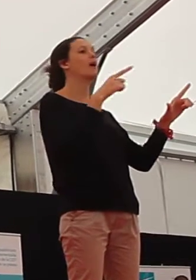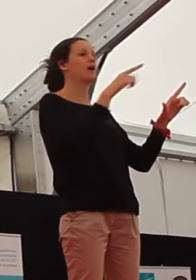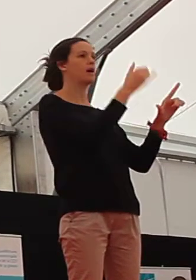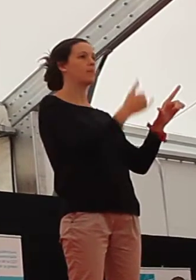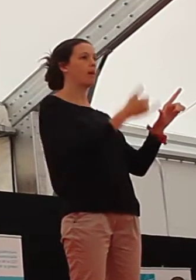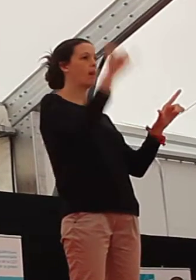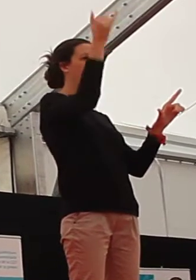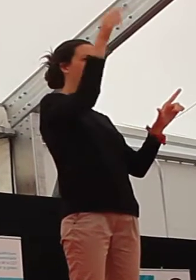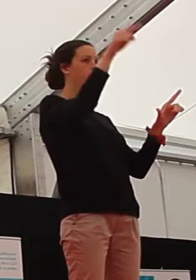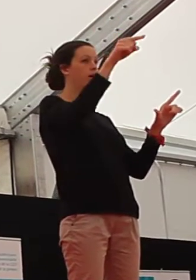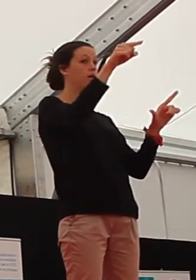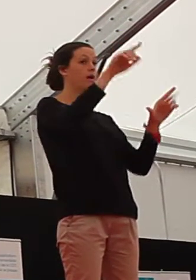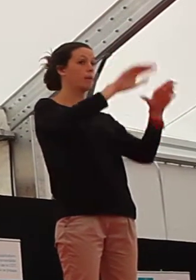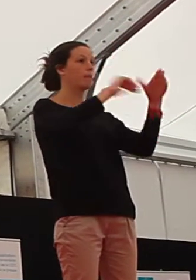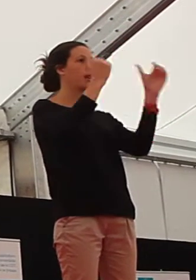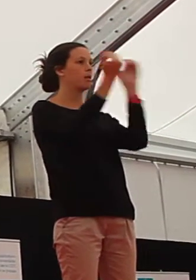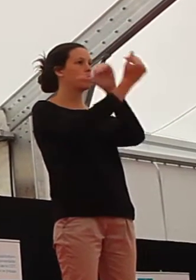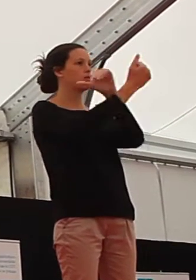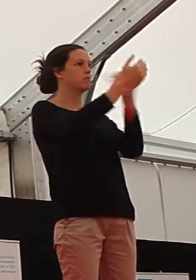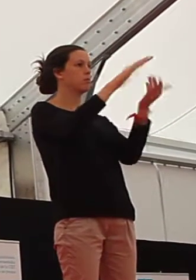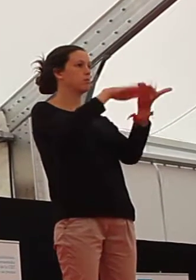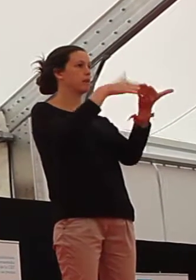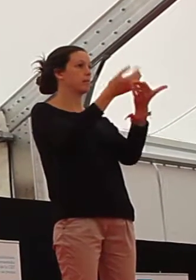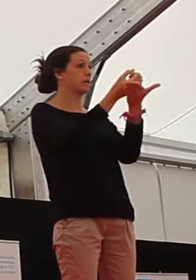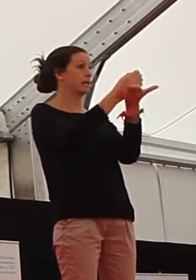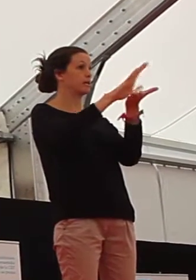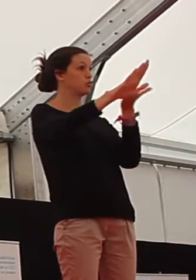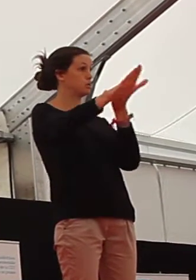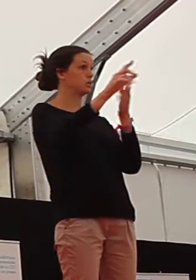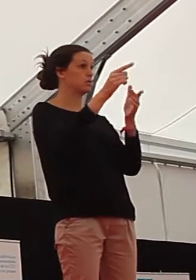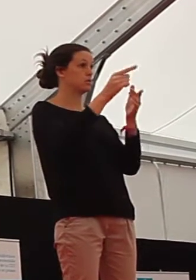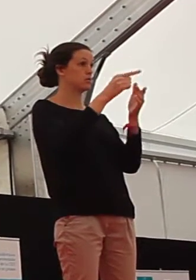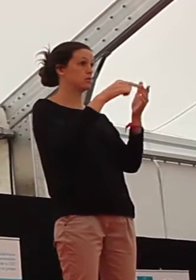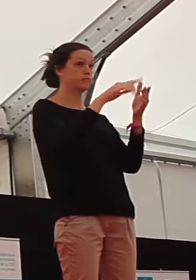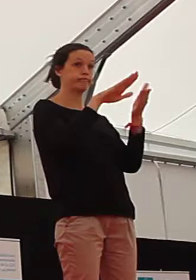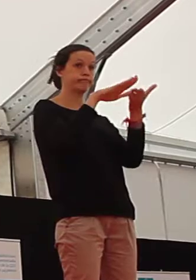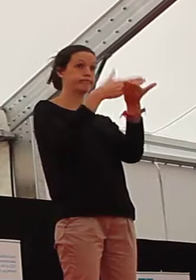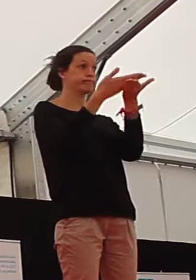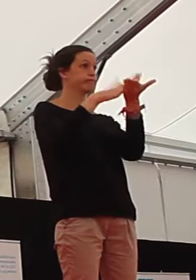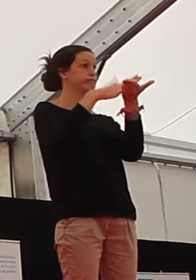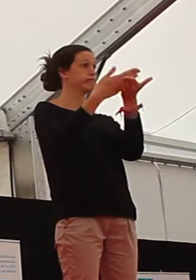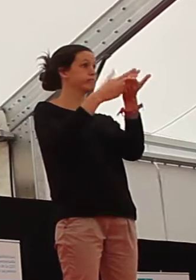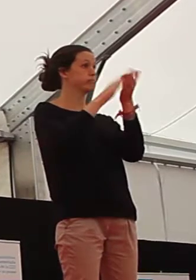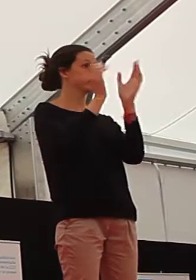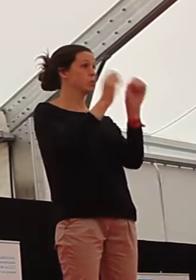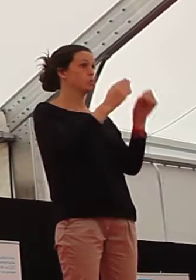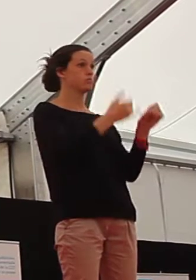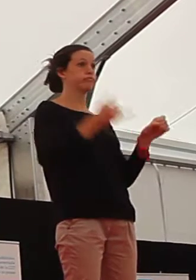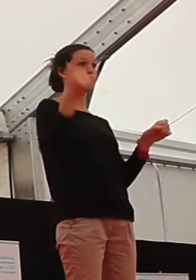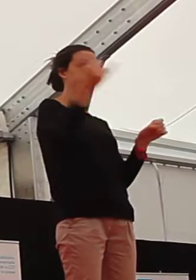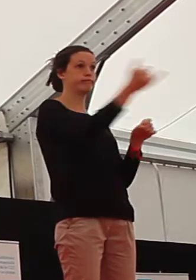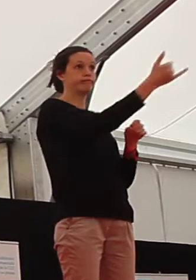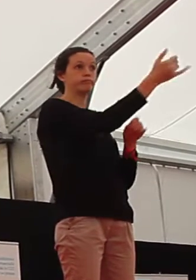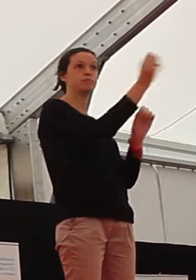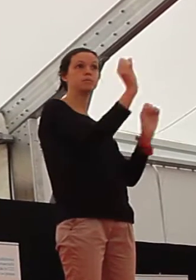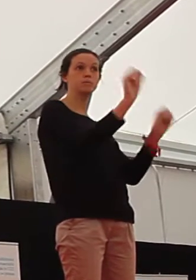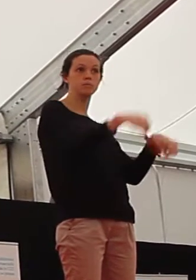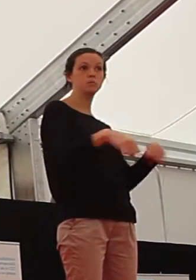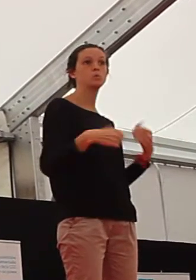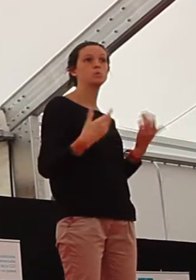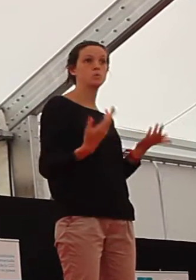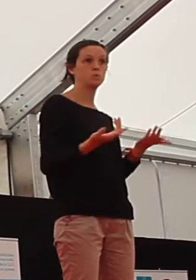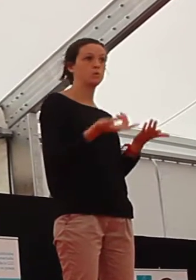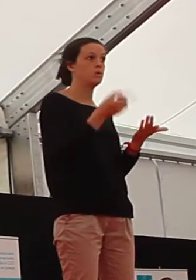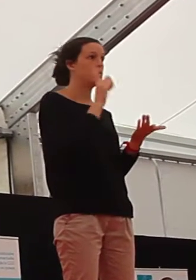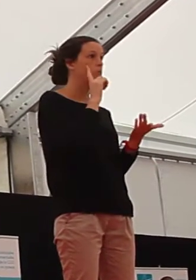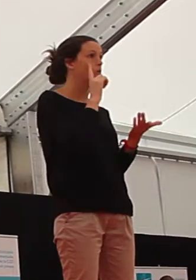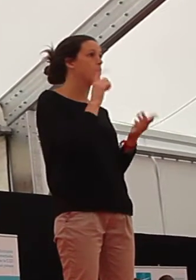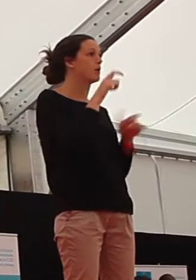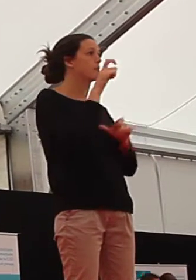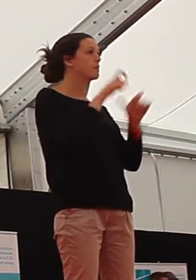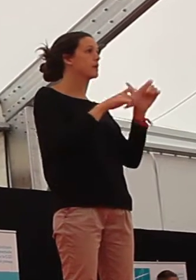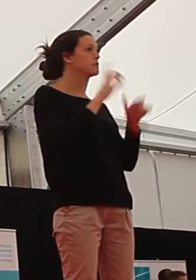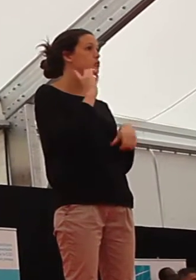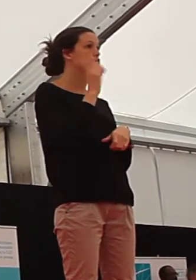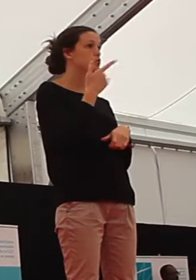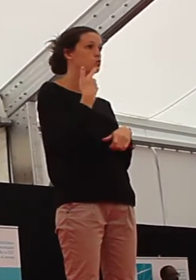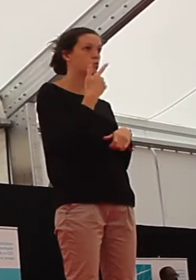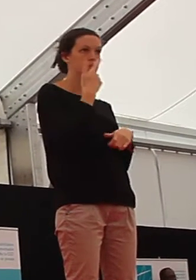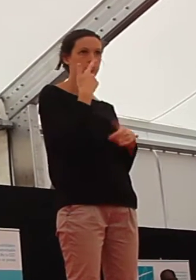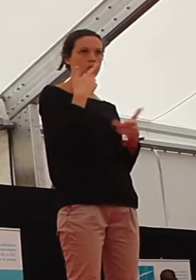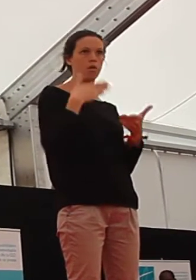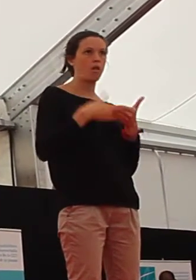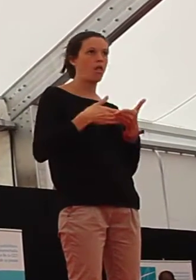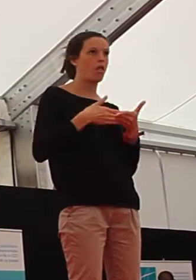qui leur permettent de communiquer avec n'importe quelle structure parce que les sourds sont aussi en difficulté pour